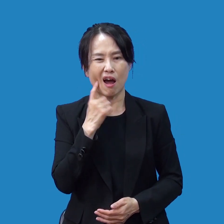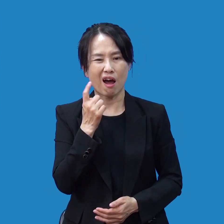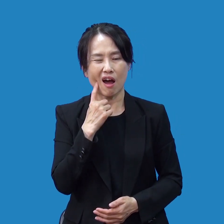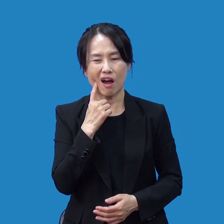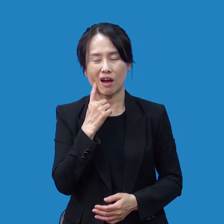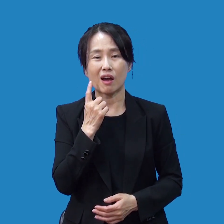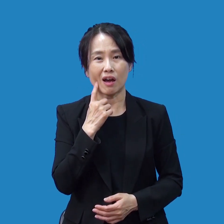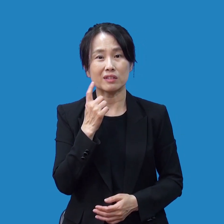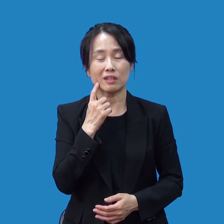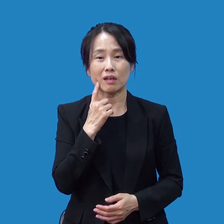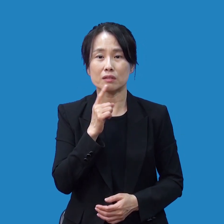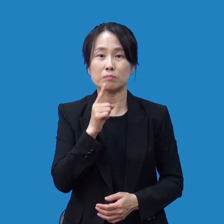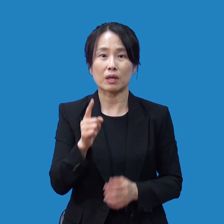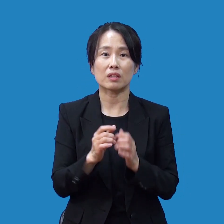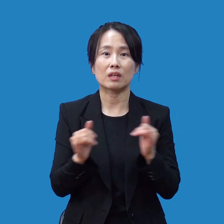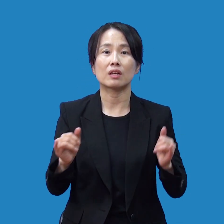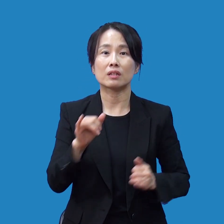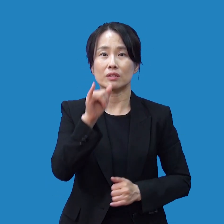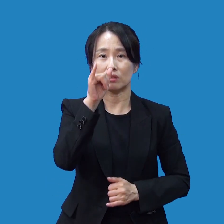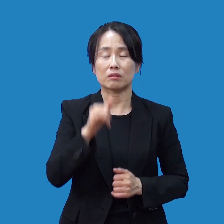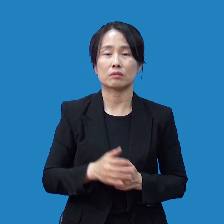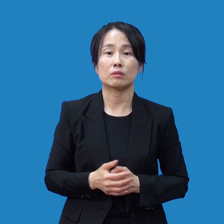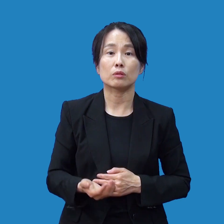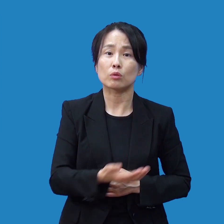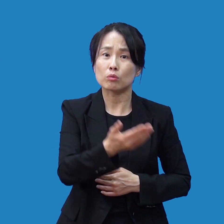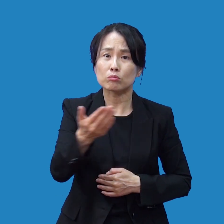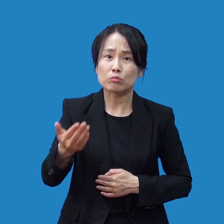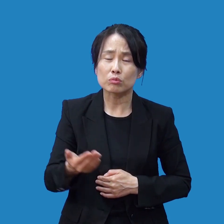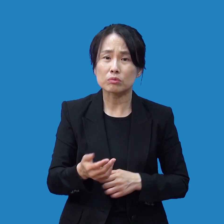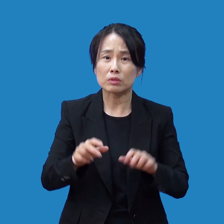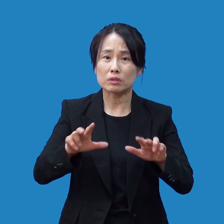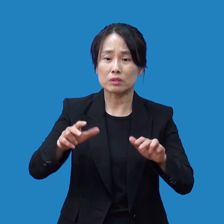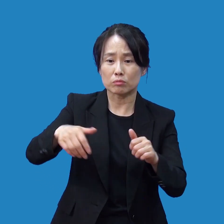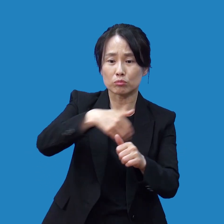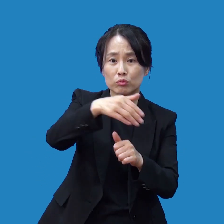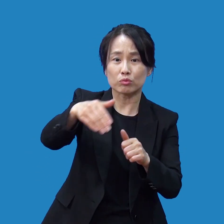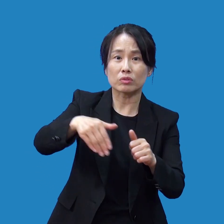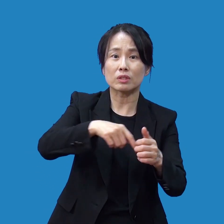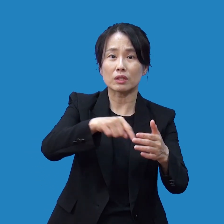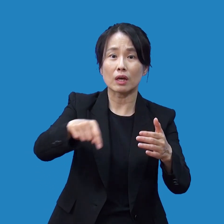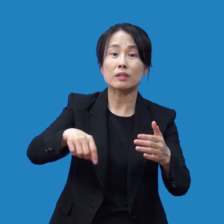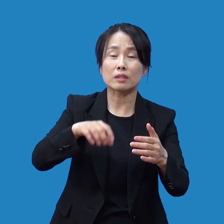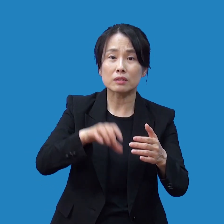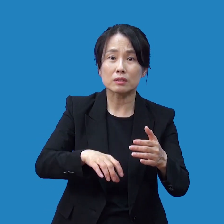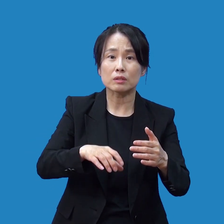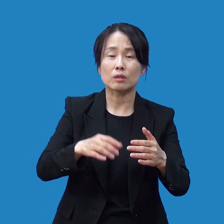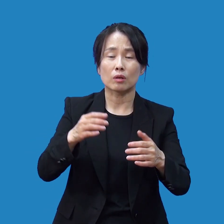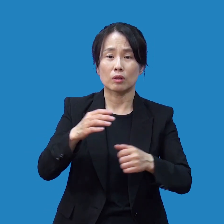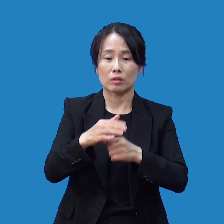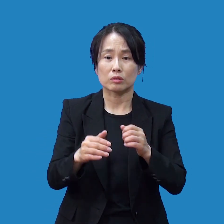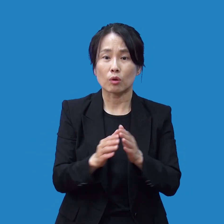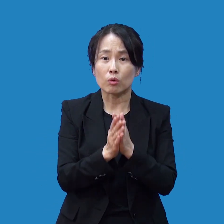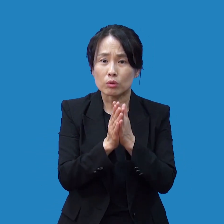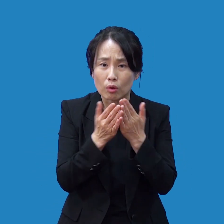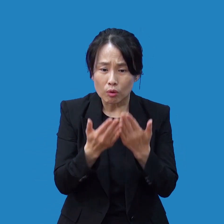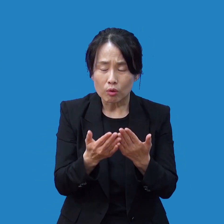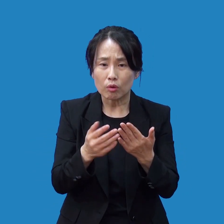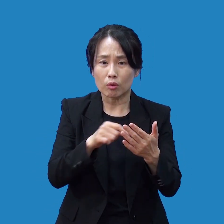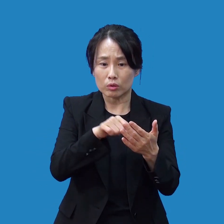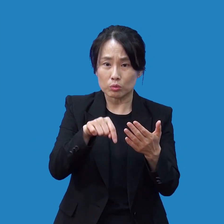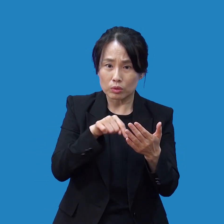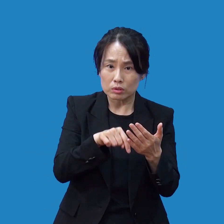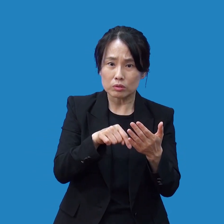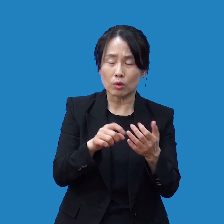더 많습니다. 성도 여러분, 이러한 시대 속에 우리가 성경 속에서